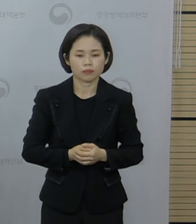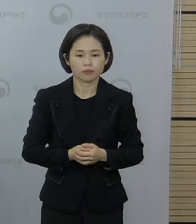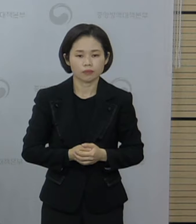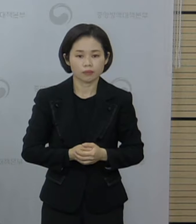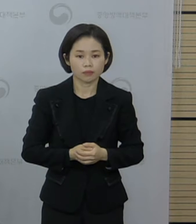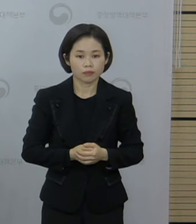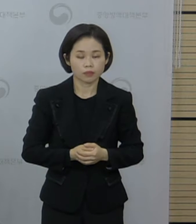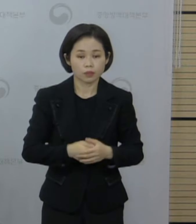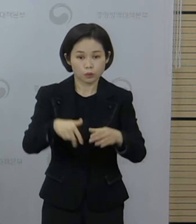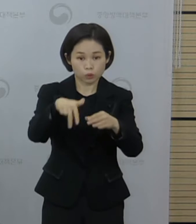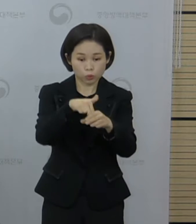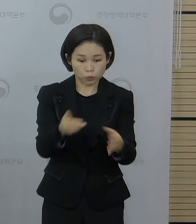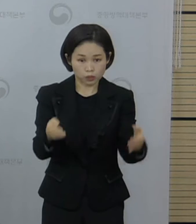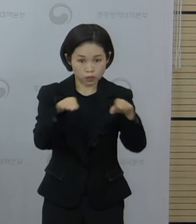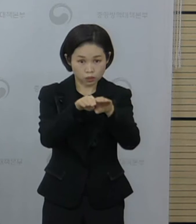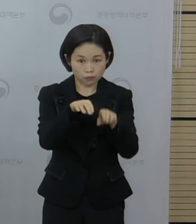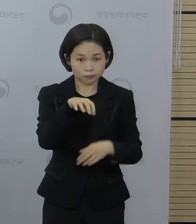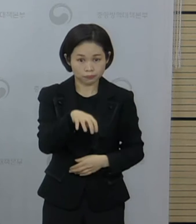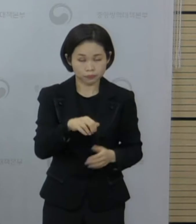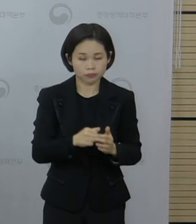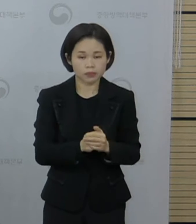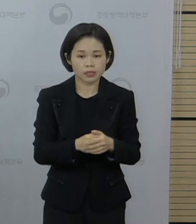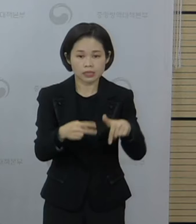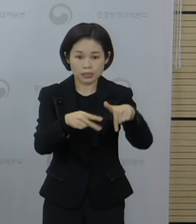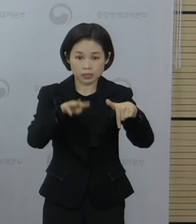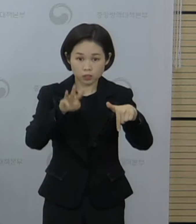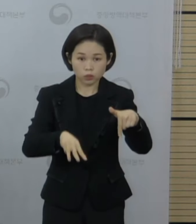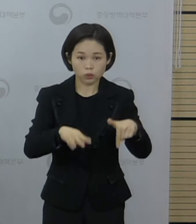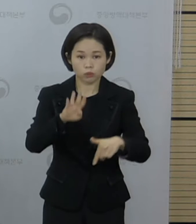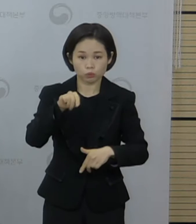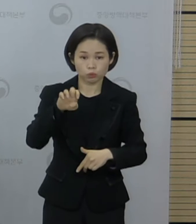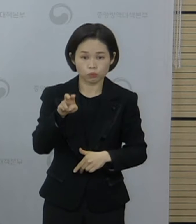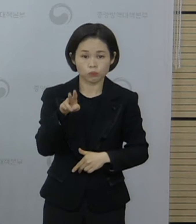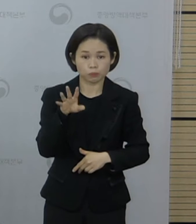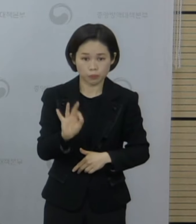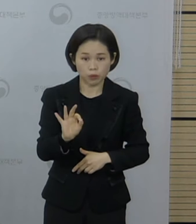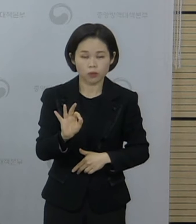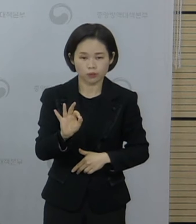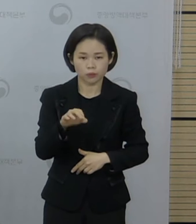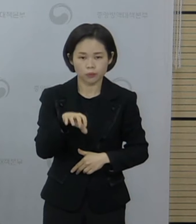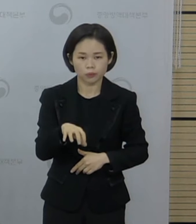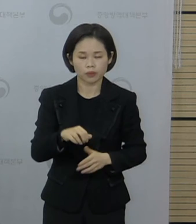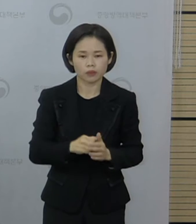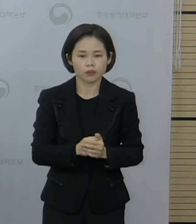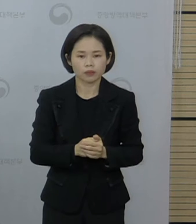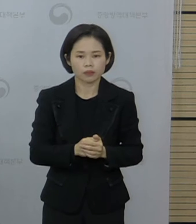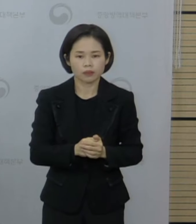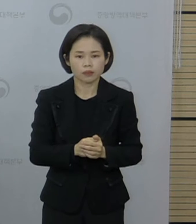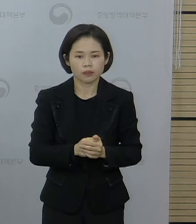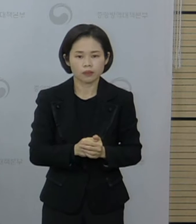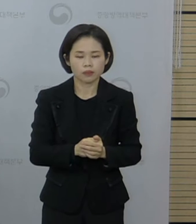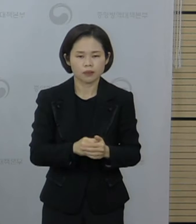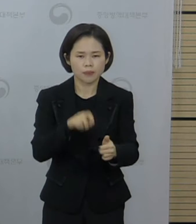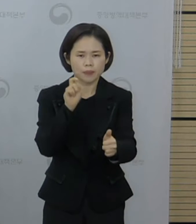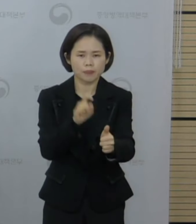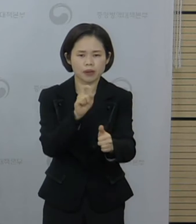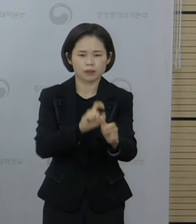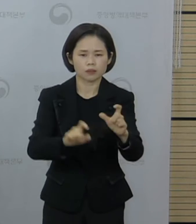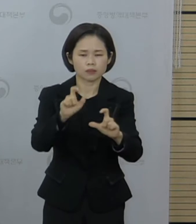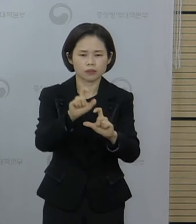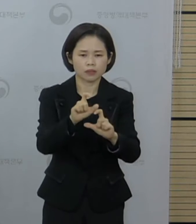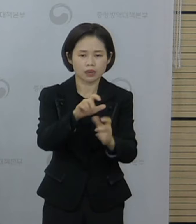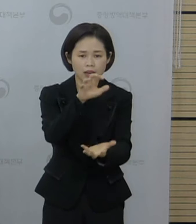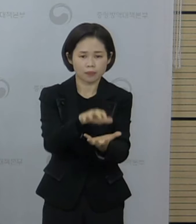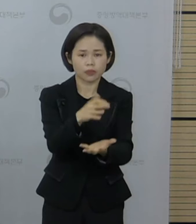다음으로는 종종 시설입니다 인천광역시 부평구 종교시설 관련하여 총 19명의 2조 각진 자가